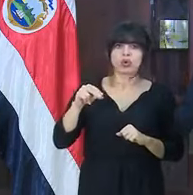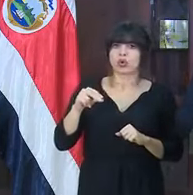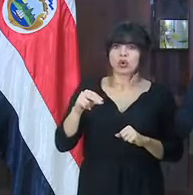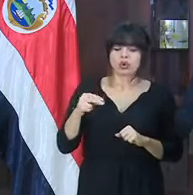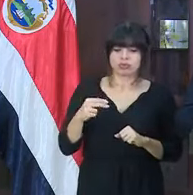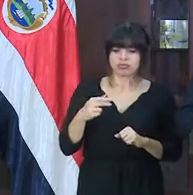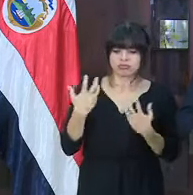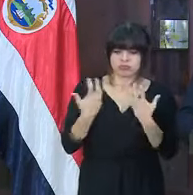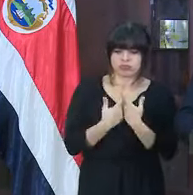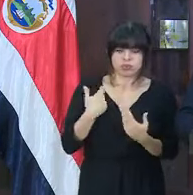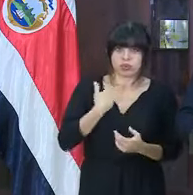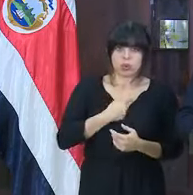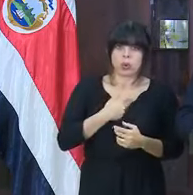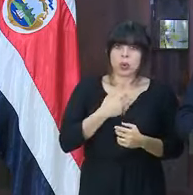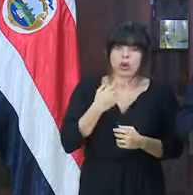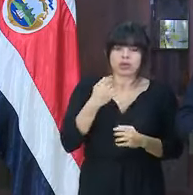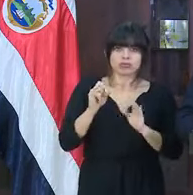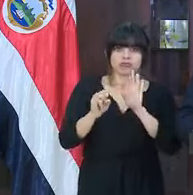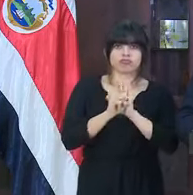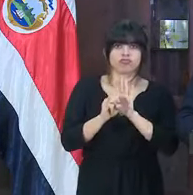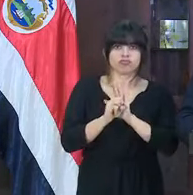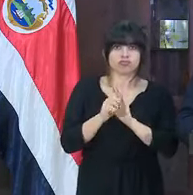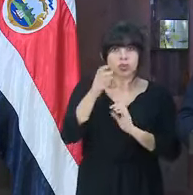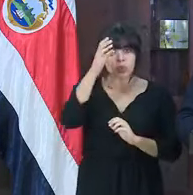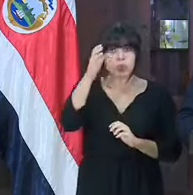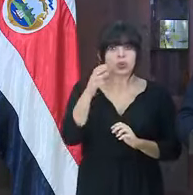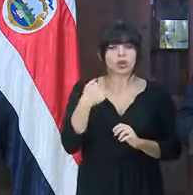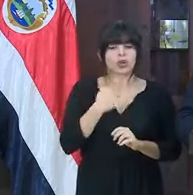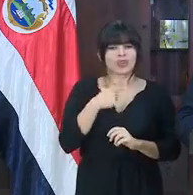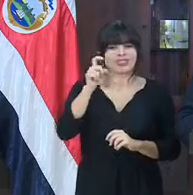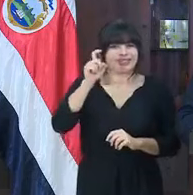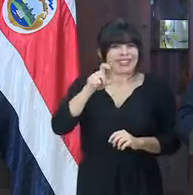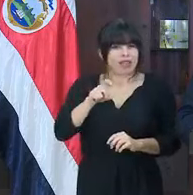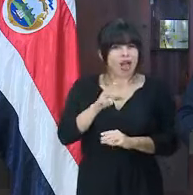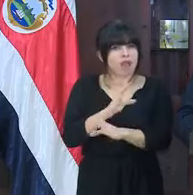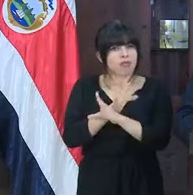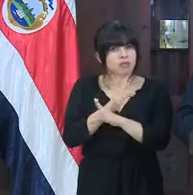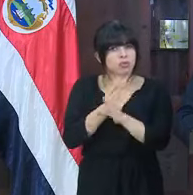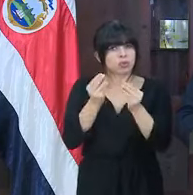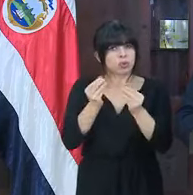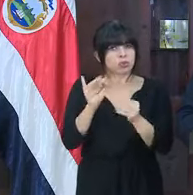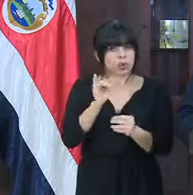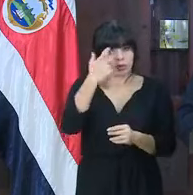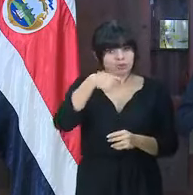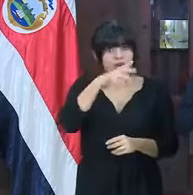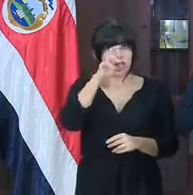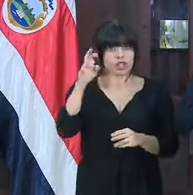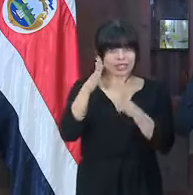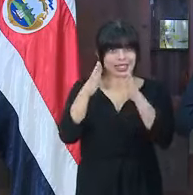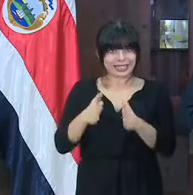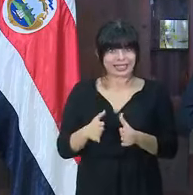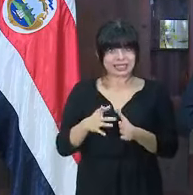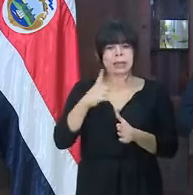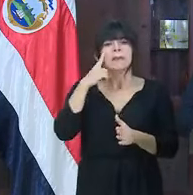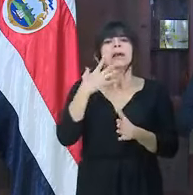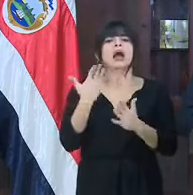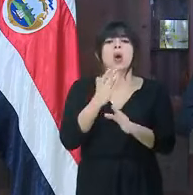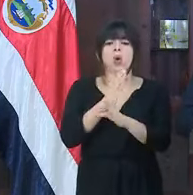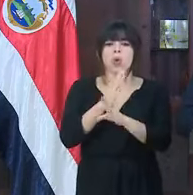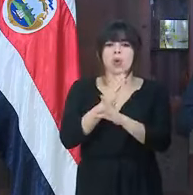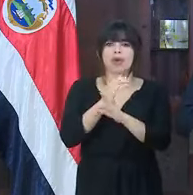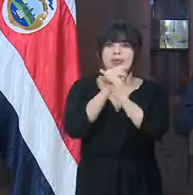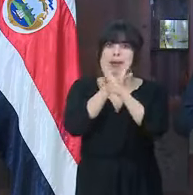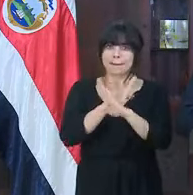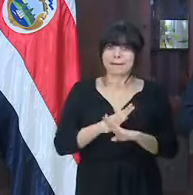de nuestra idiosincrasia. Y realmente tenemos que ser muy cuidadosos como costarricenses para cuidar esa